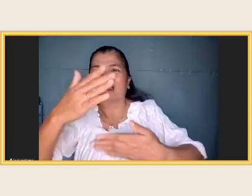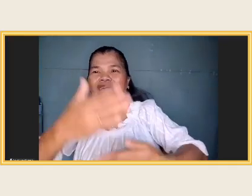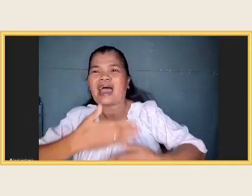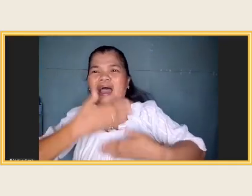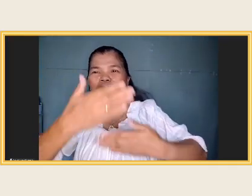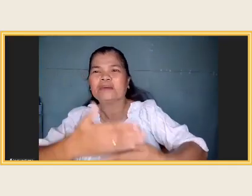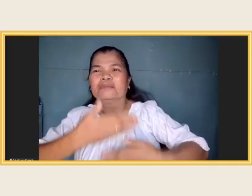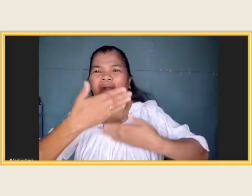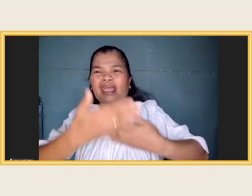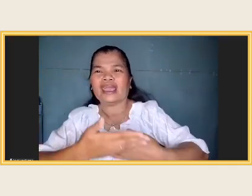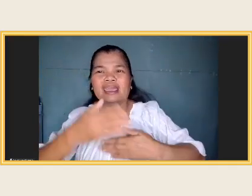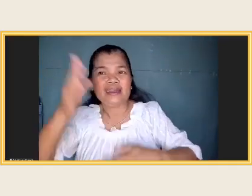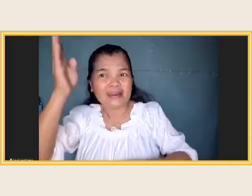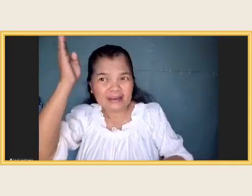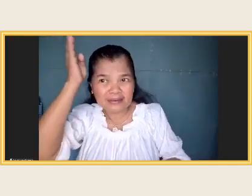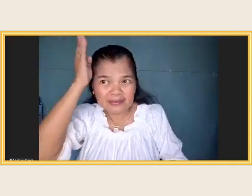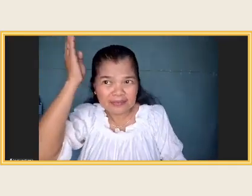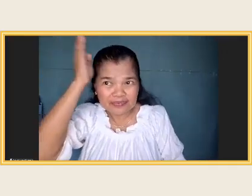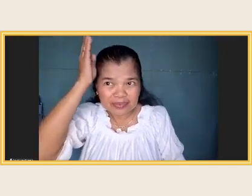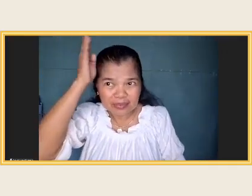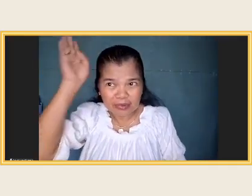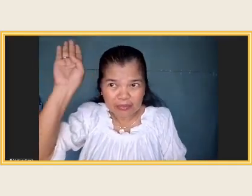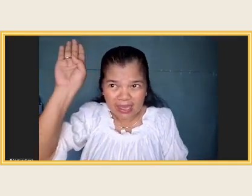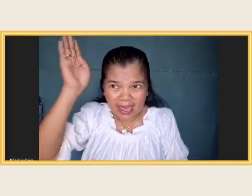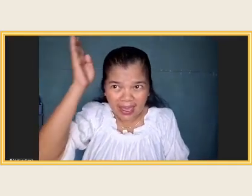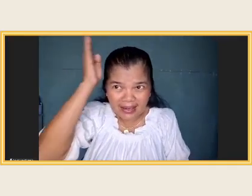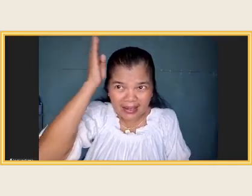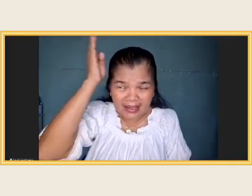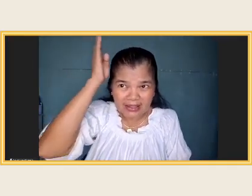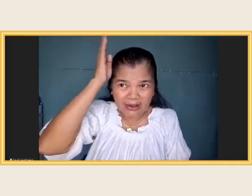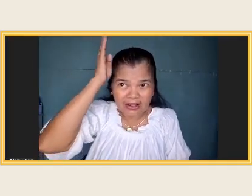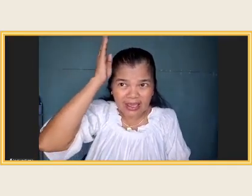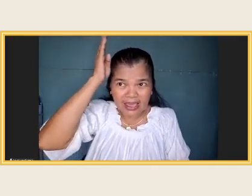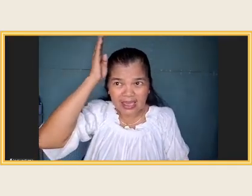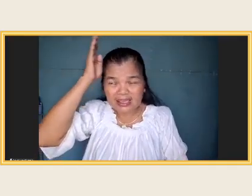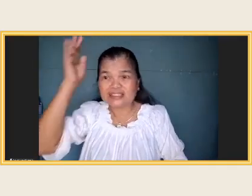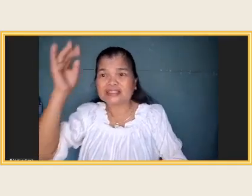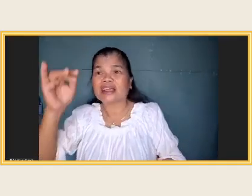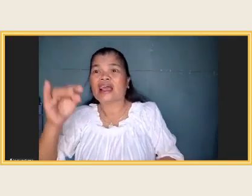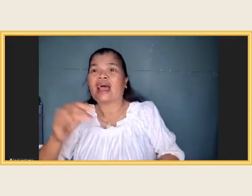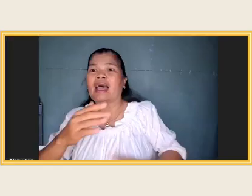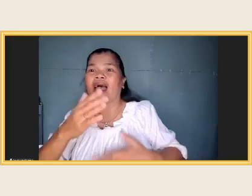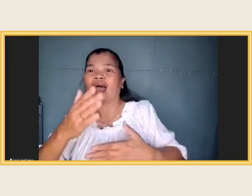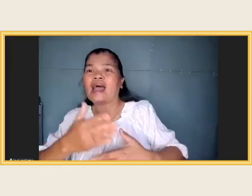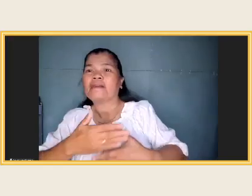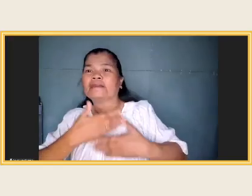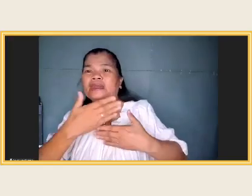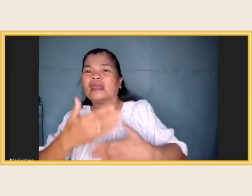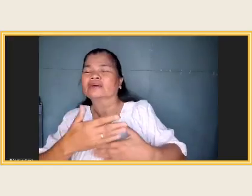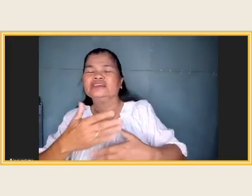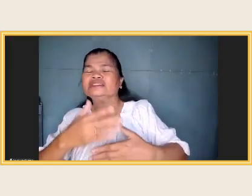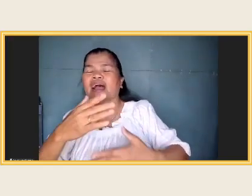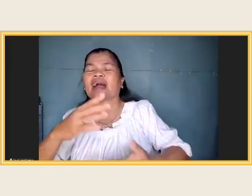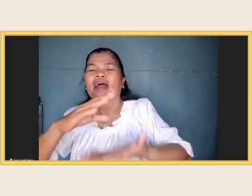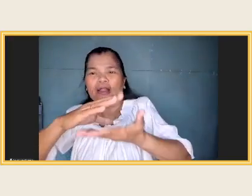yun. Happy brain, yung B-hand nandito, is a